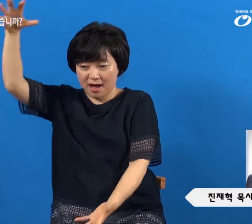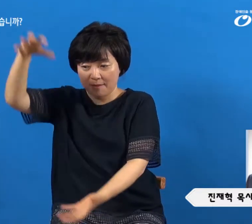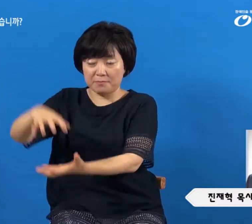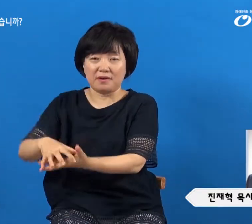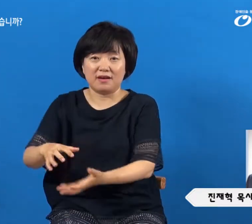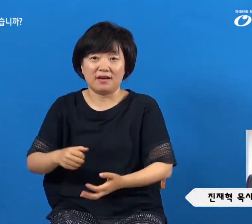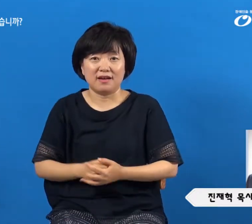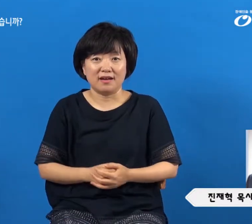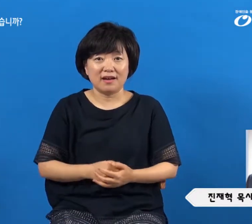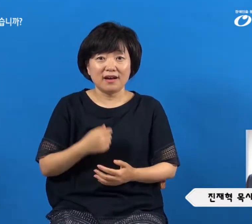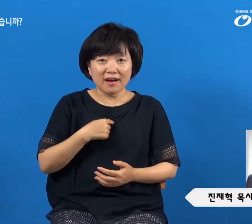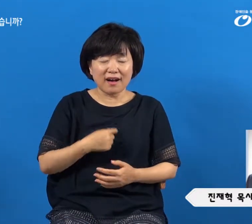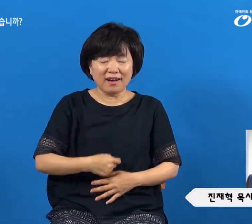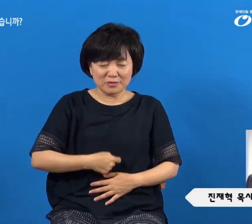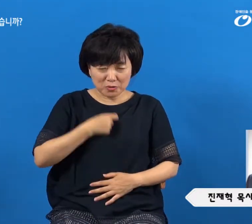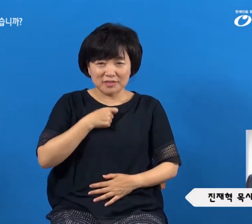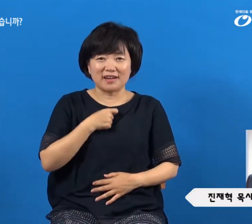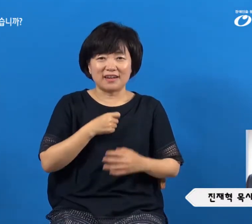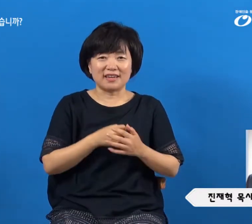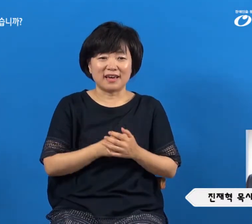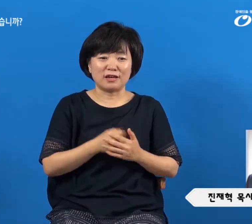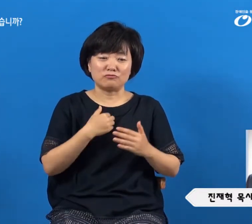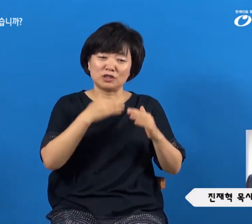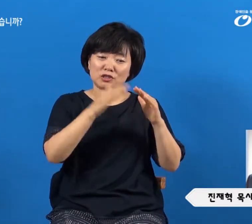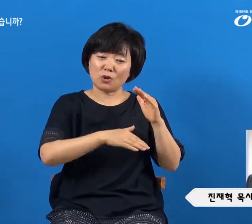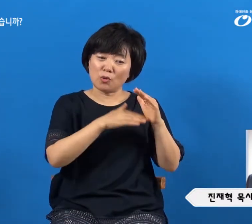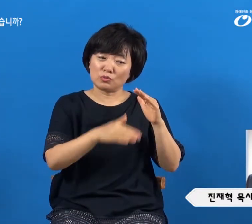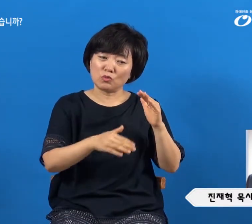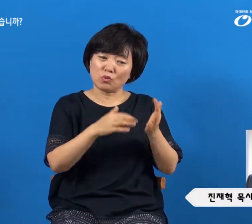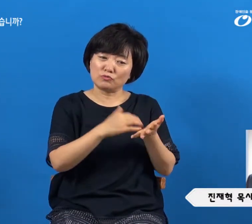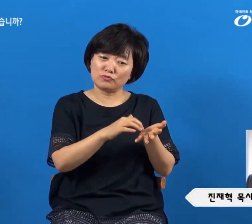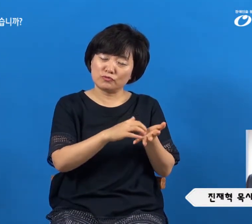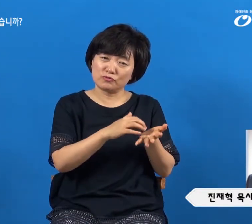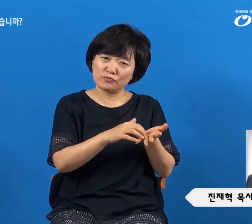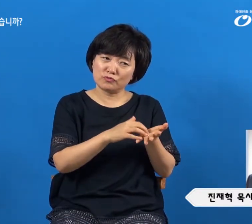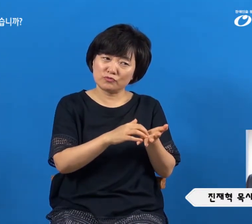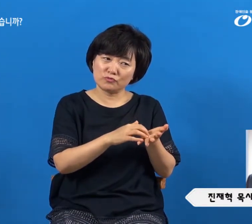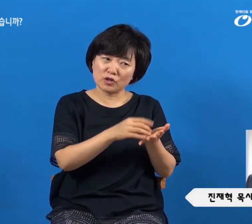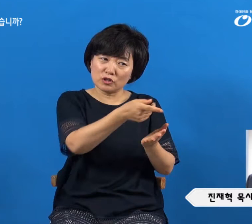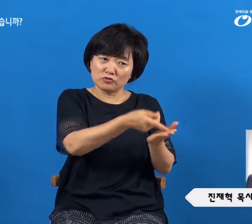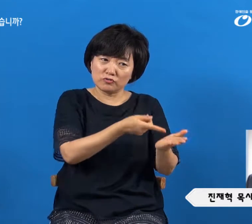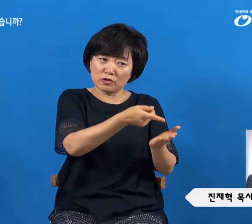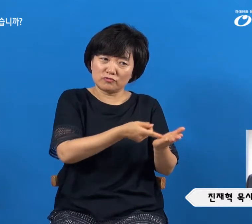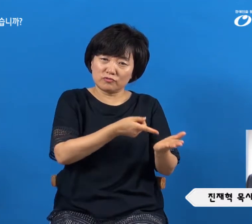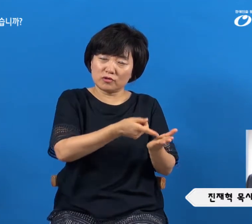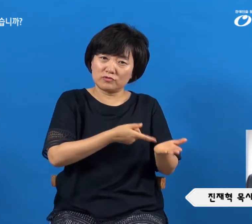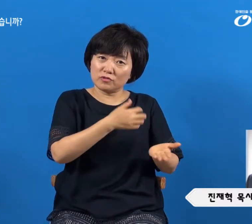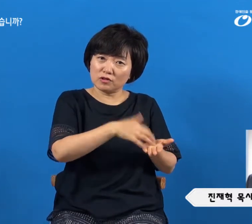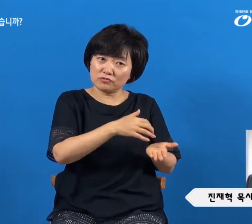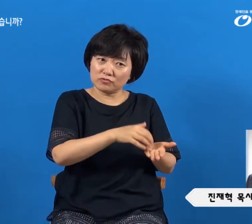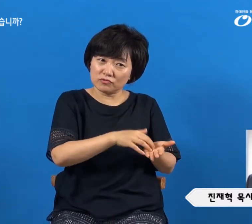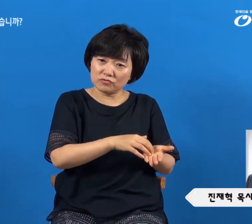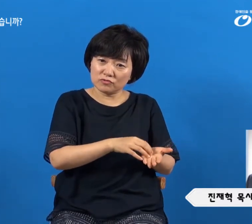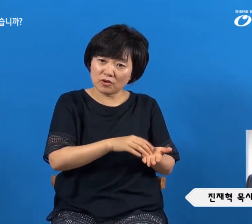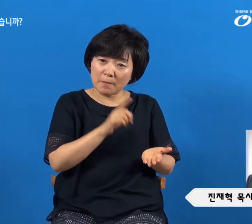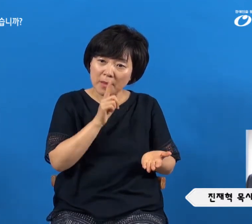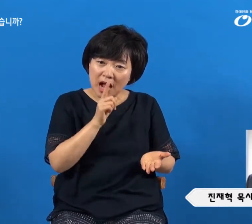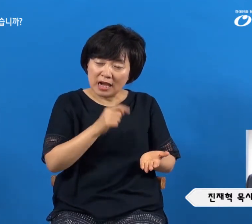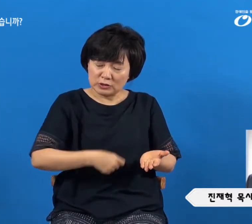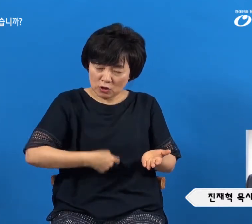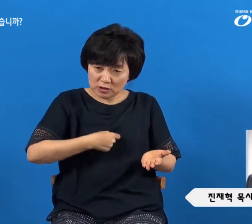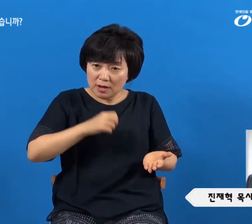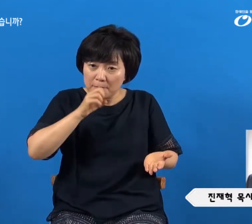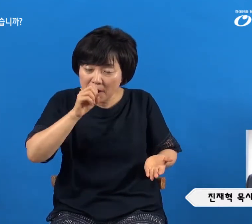어떤 때는 정말 솔직하게 우리 성도의 출석 인원을 제대로 얘기하는데 힘든 유혹을 느낄